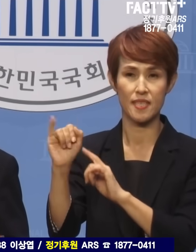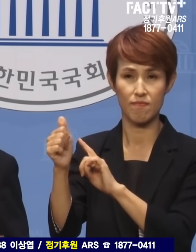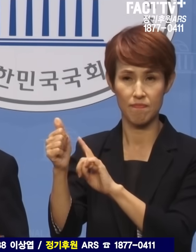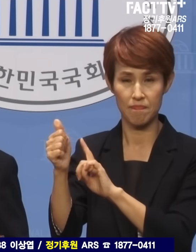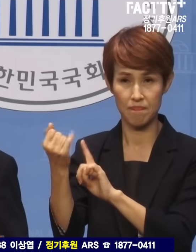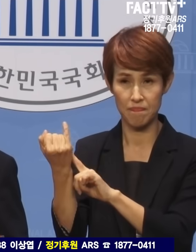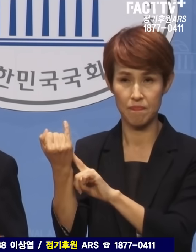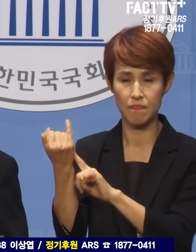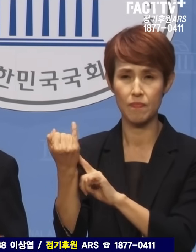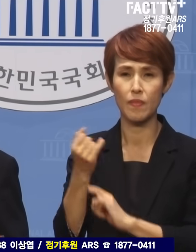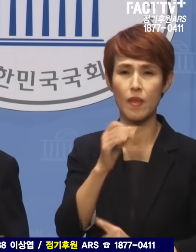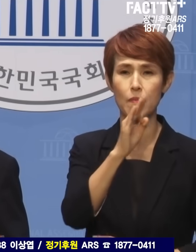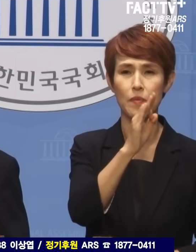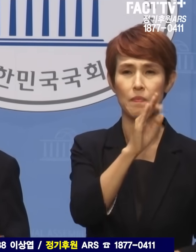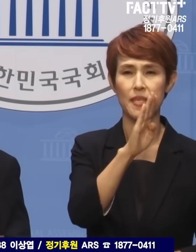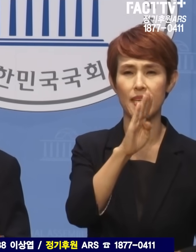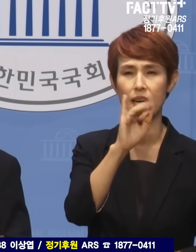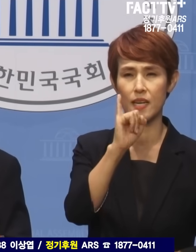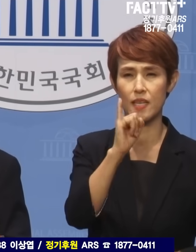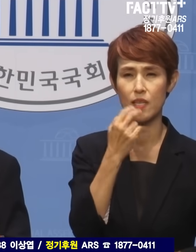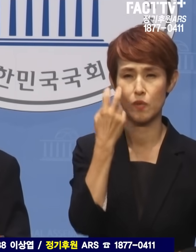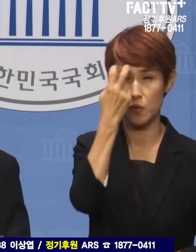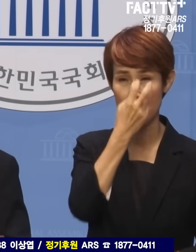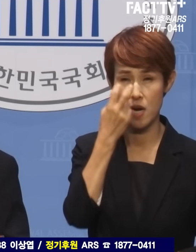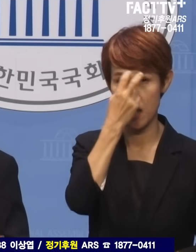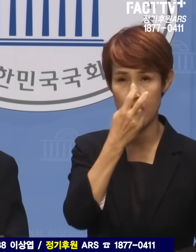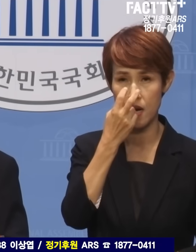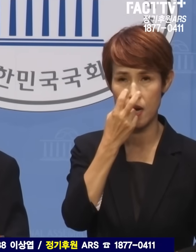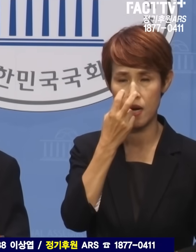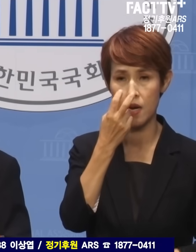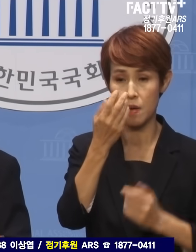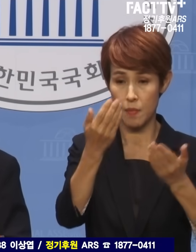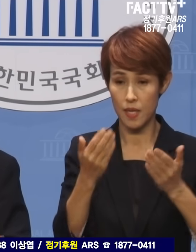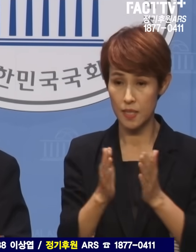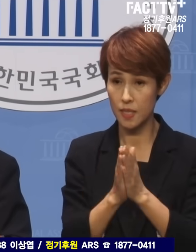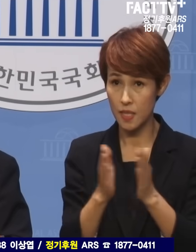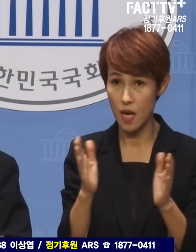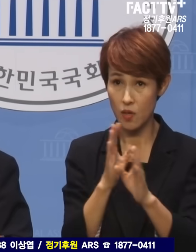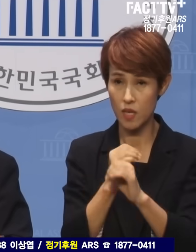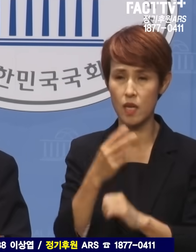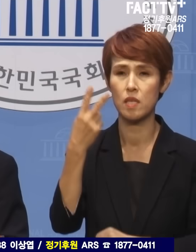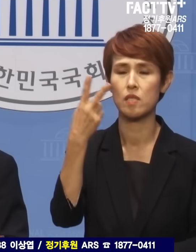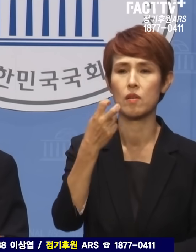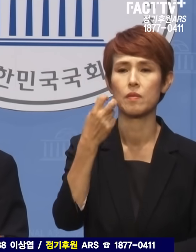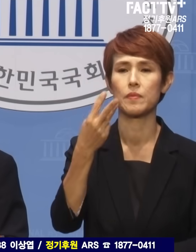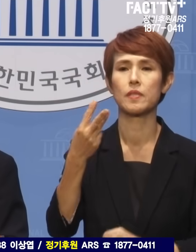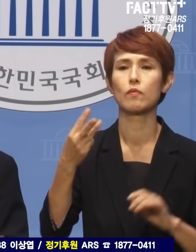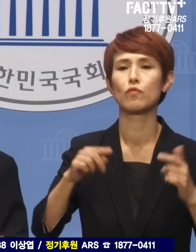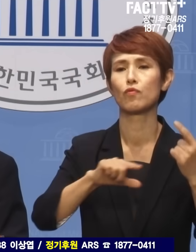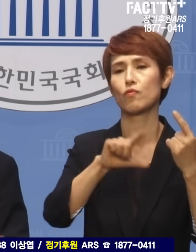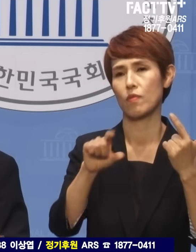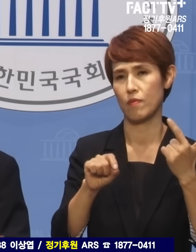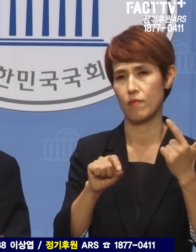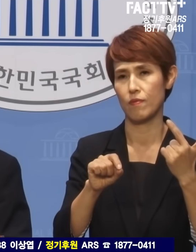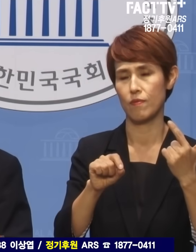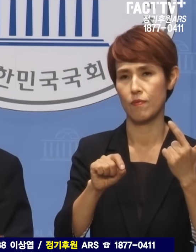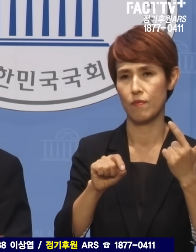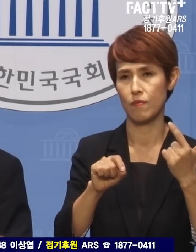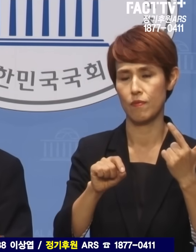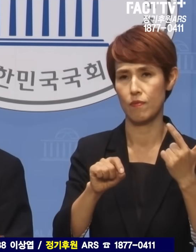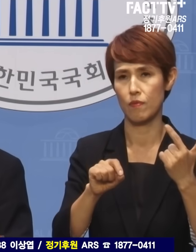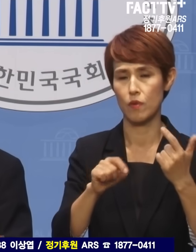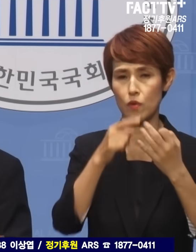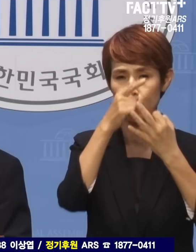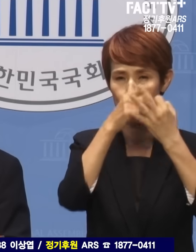FBI 본격적인 조사를 받기 시작한 것은 2023년 6월입니다